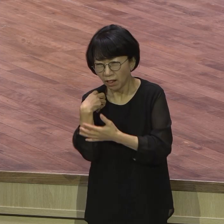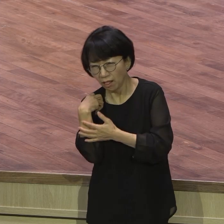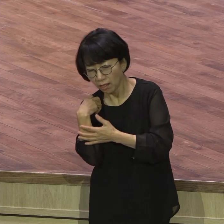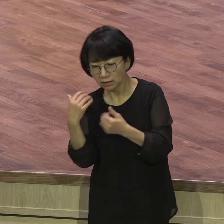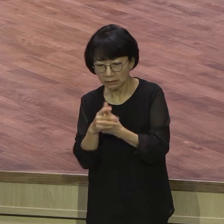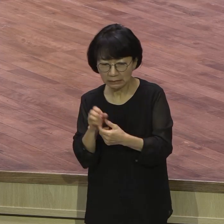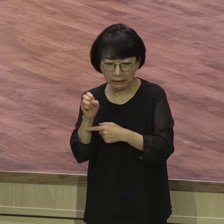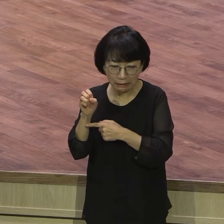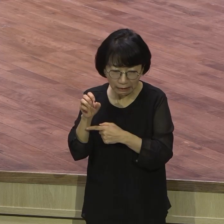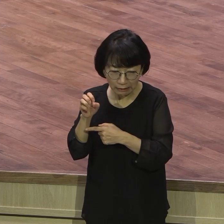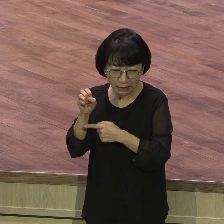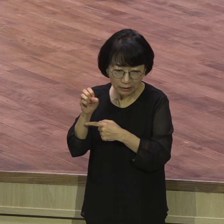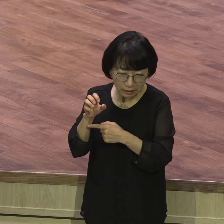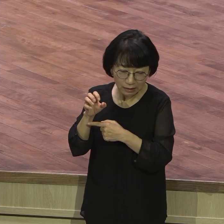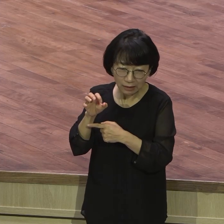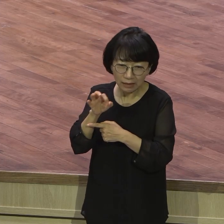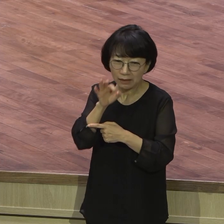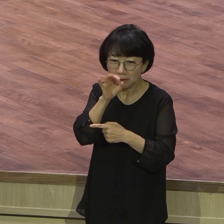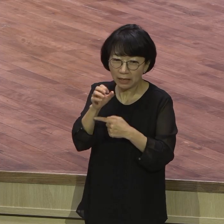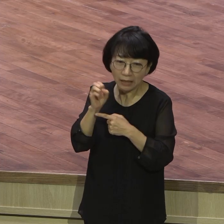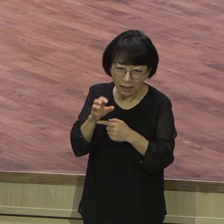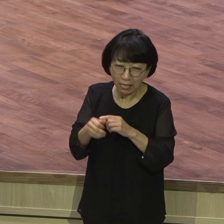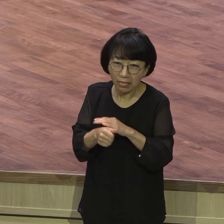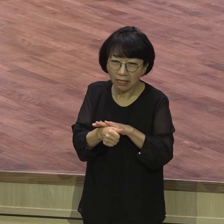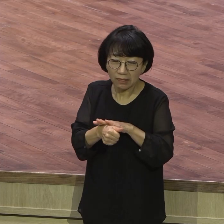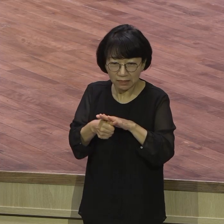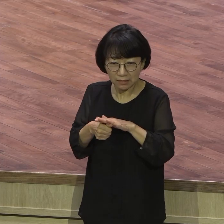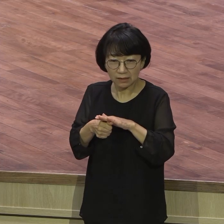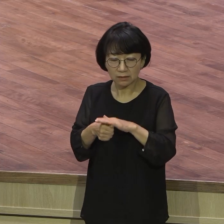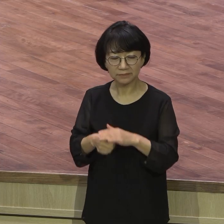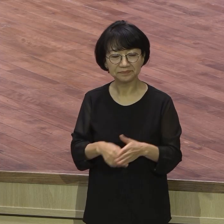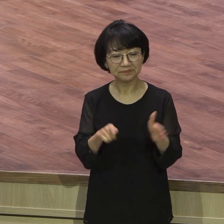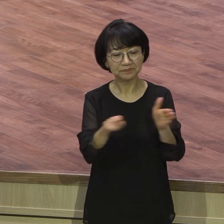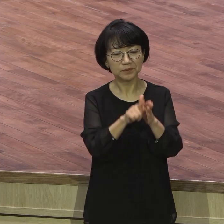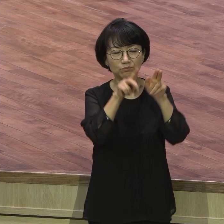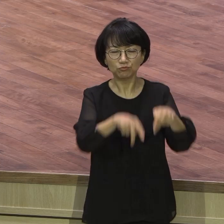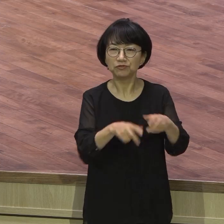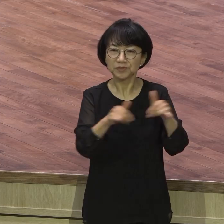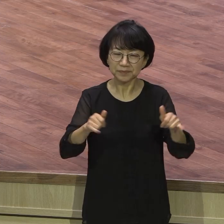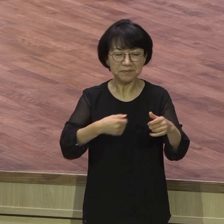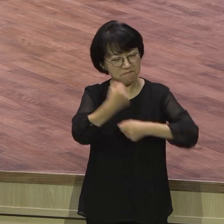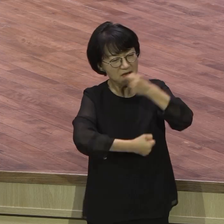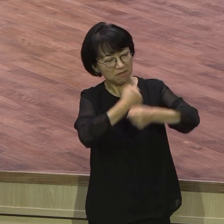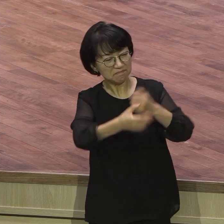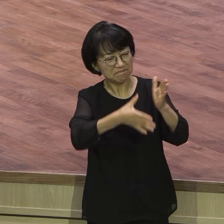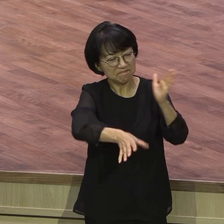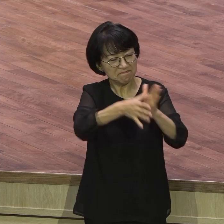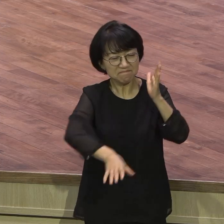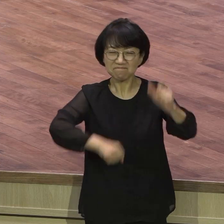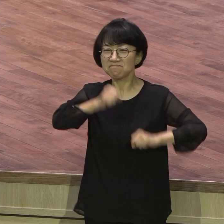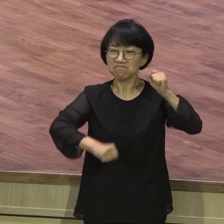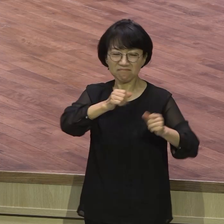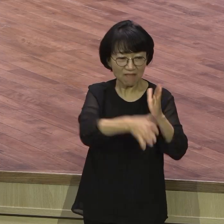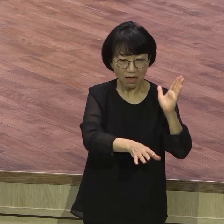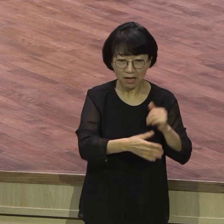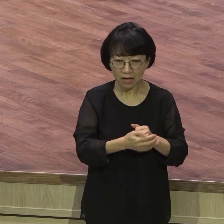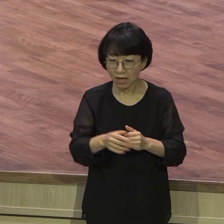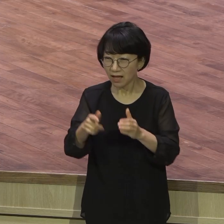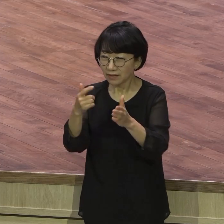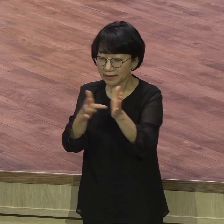당당하지는 못해. 차라리 불신자들은 더 당당하고 배짱 좋고 하고싶는 하는데 기독교인들은 이것도 정가 저것도